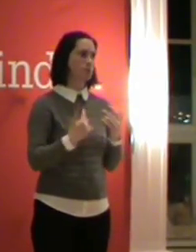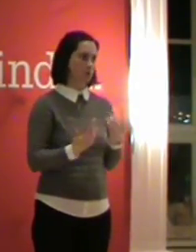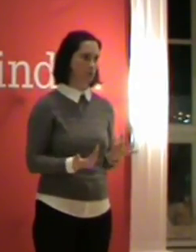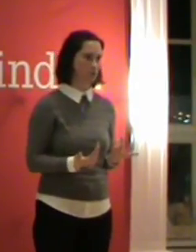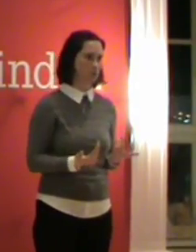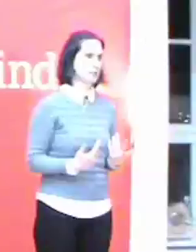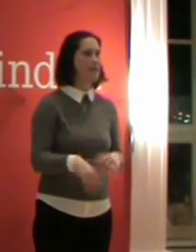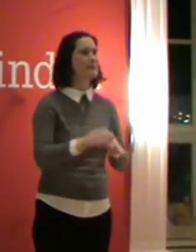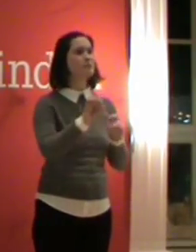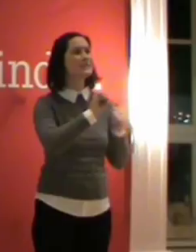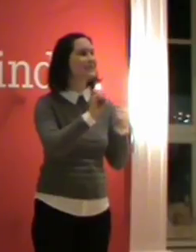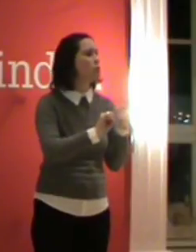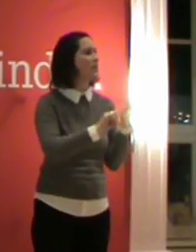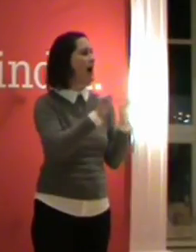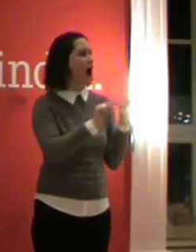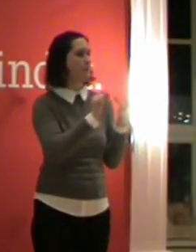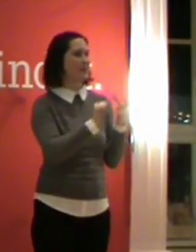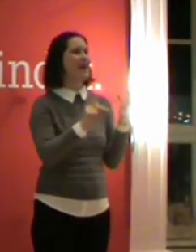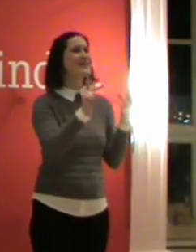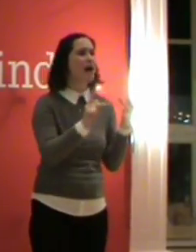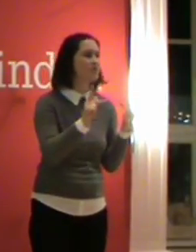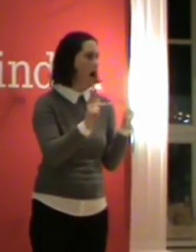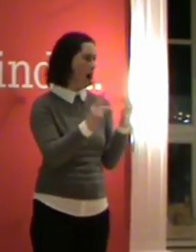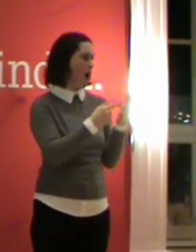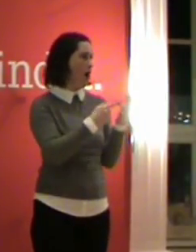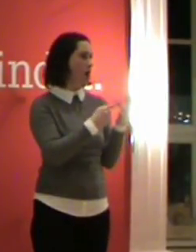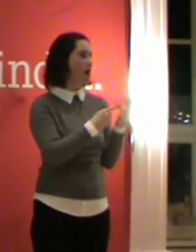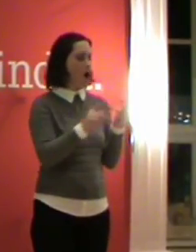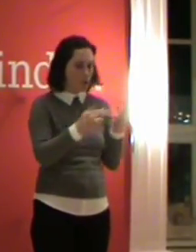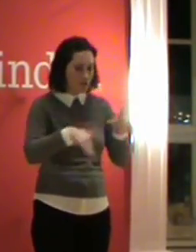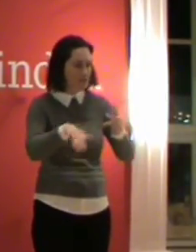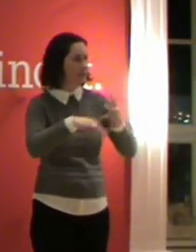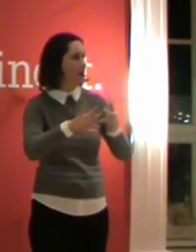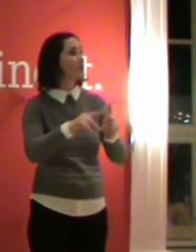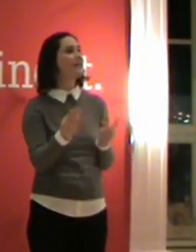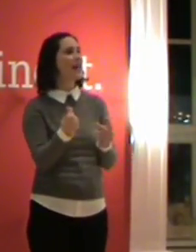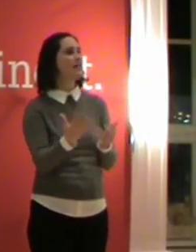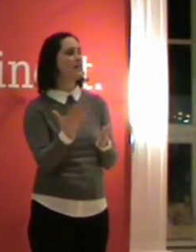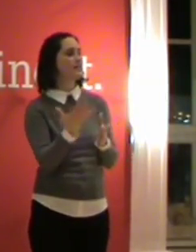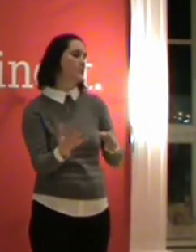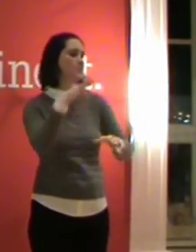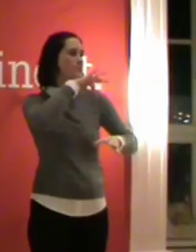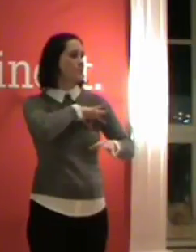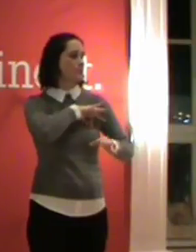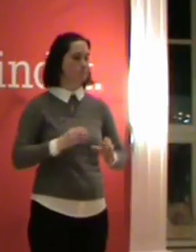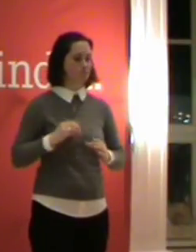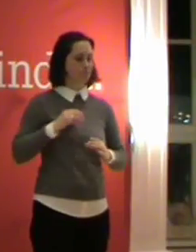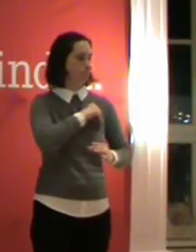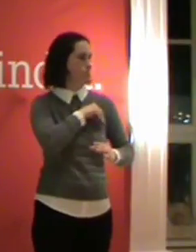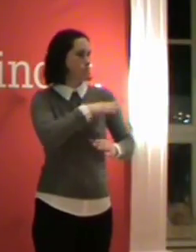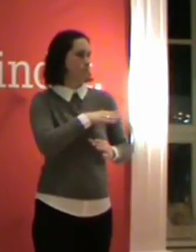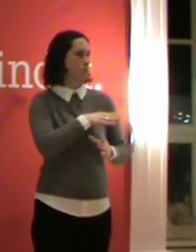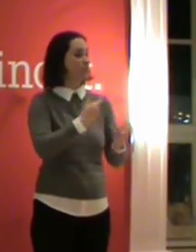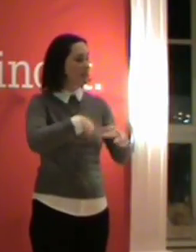gehen nach Saudi-Arabien, nach Katar, in all die Golfstaaten. Damit wird blutiges Geld verdient. Und es ist Aufgabe der politischen